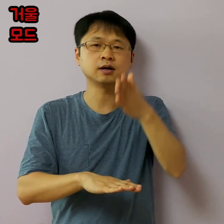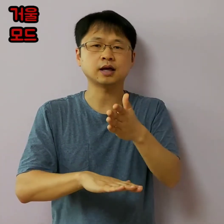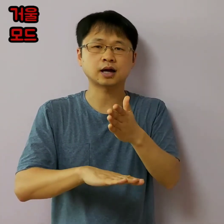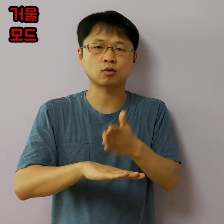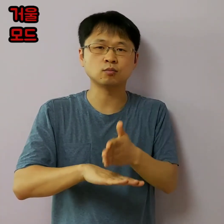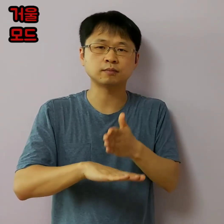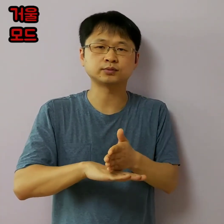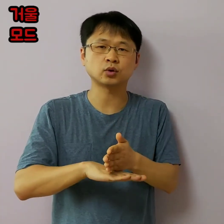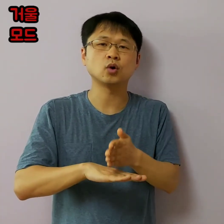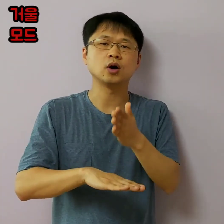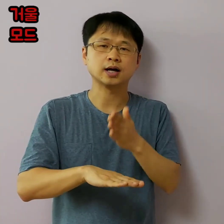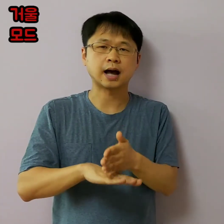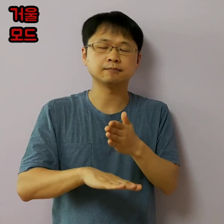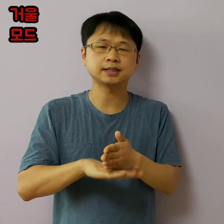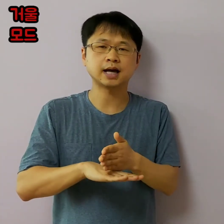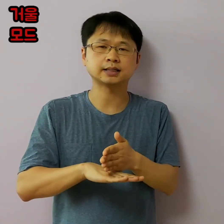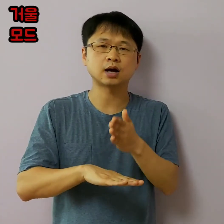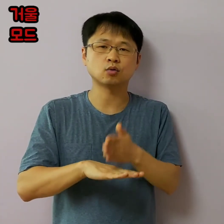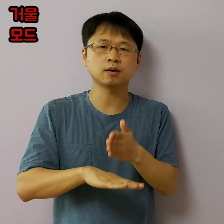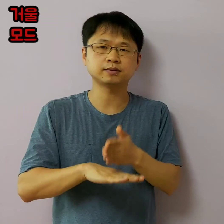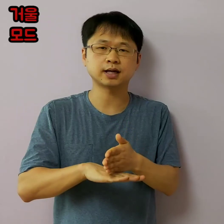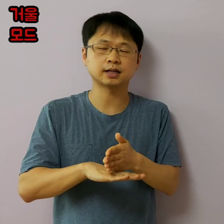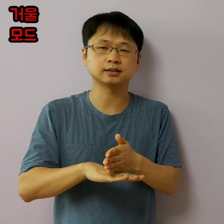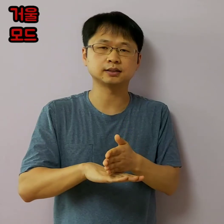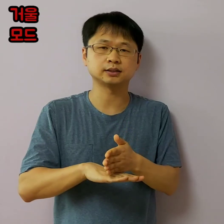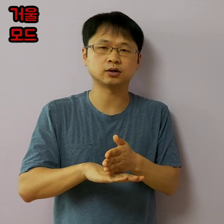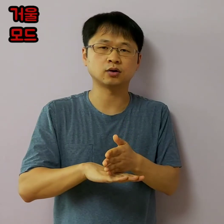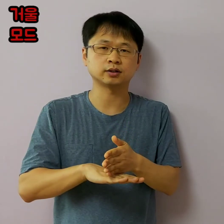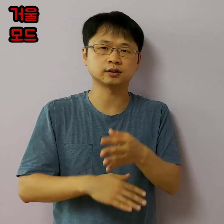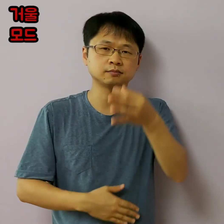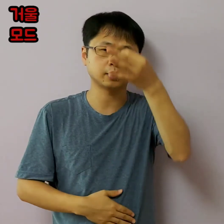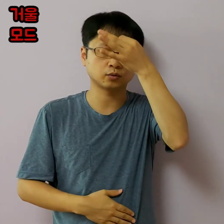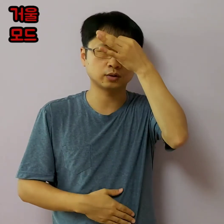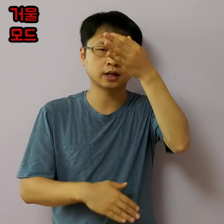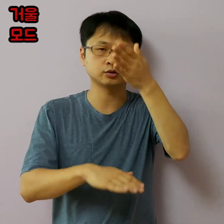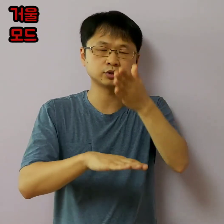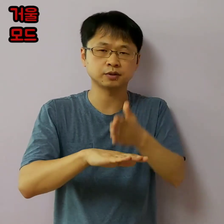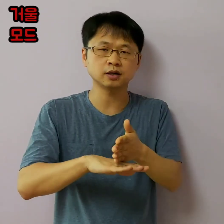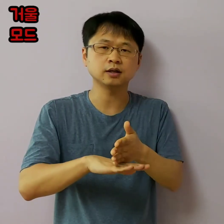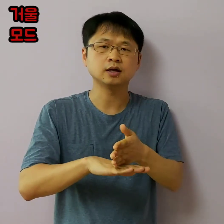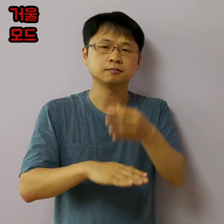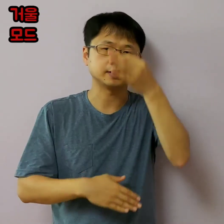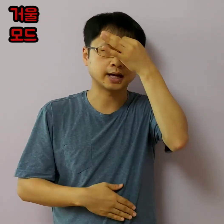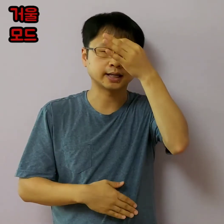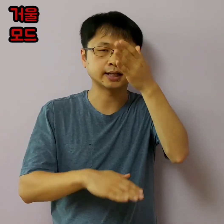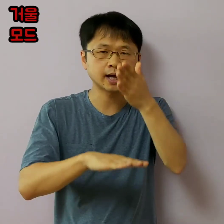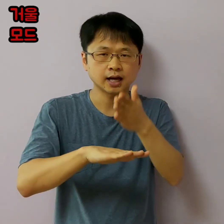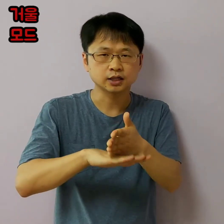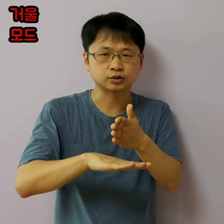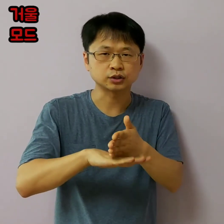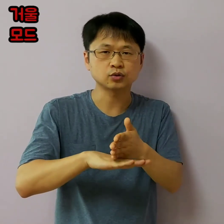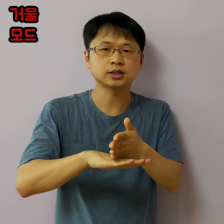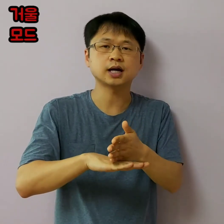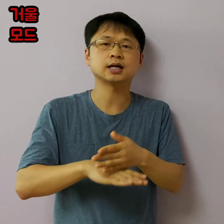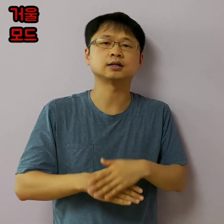생략하면 아까 고맙소 감사하다 고맙다라는 뜻이죠. 그래서 이마에 이걸 대주시면 미안하다 죄송하다라는